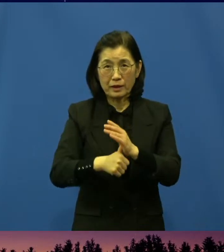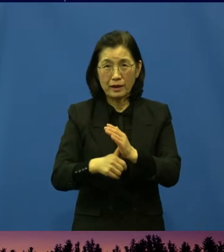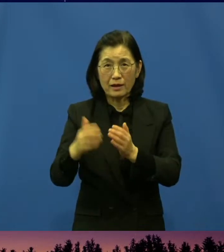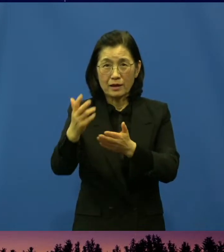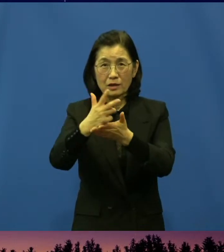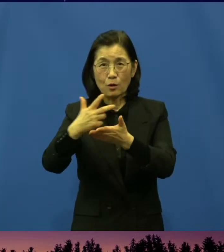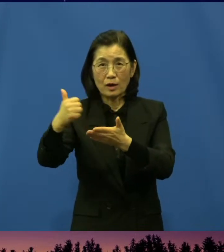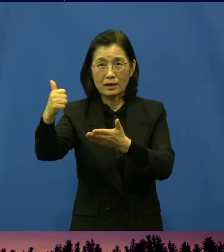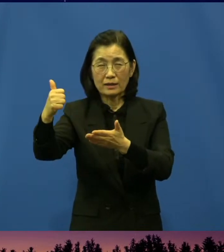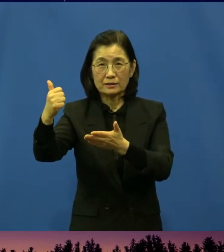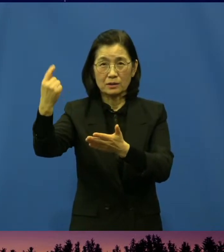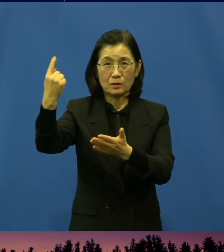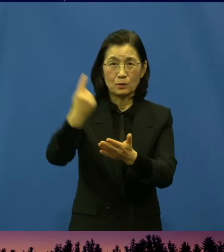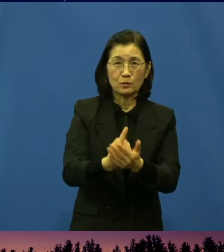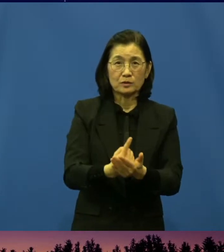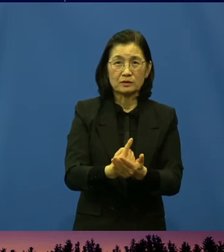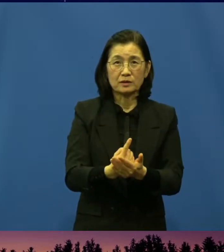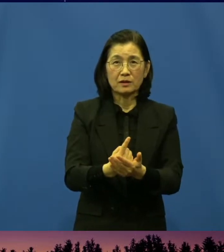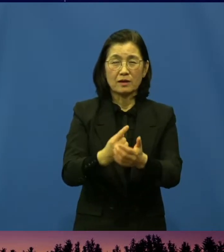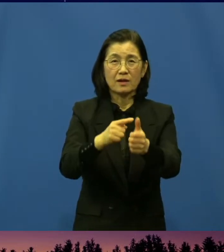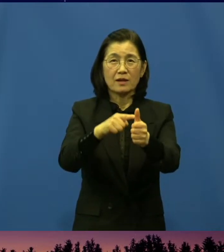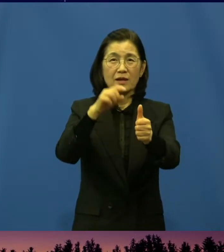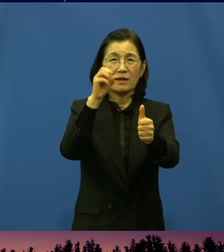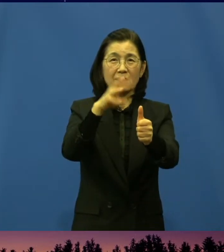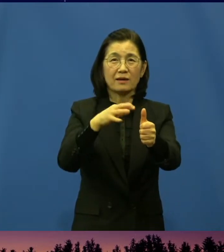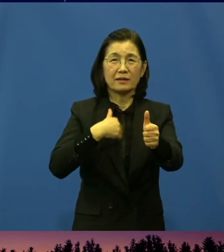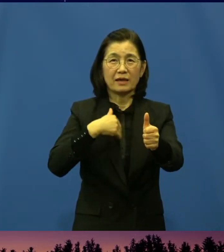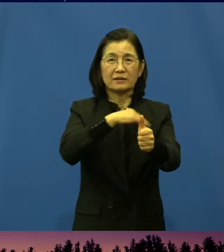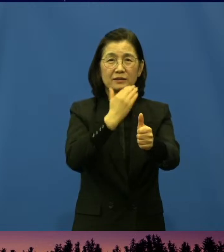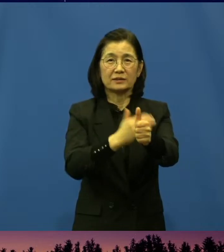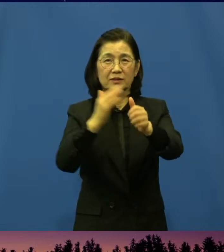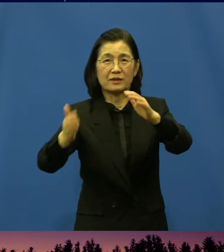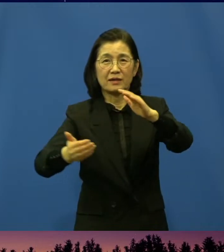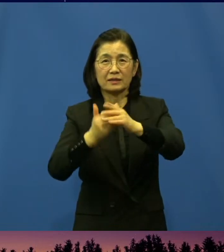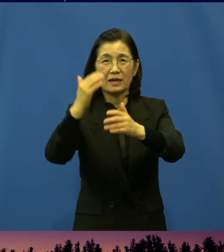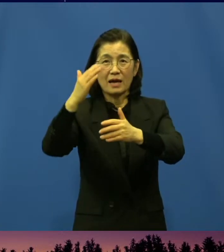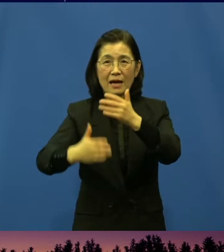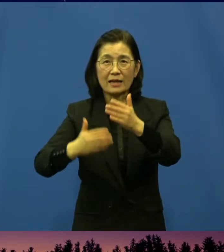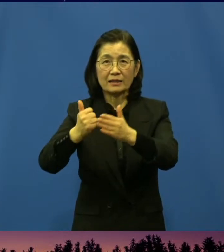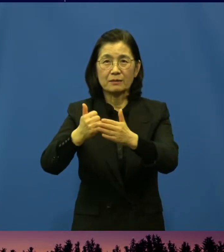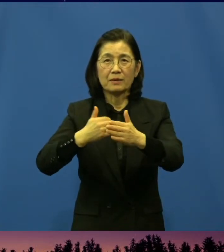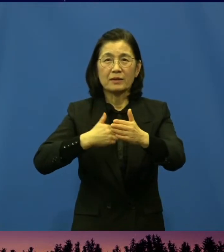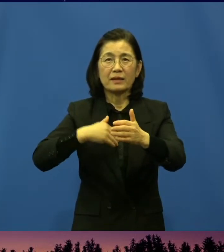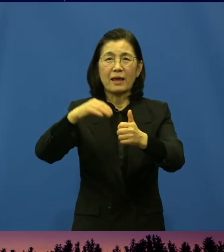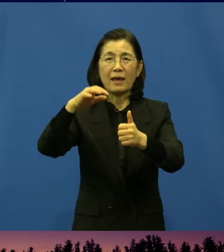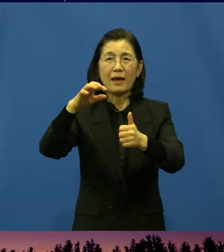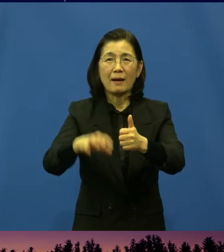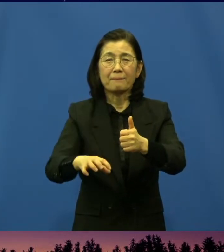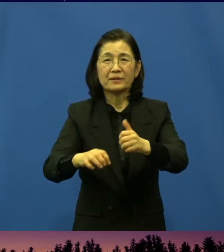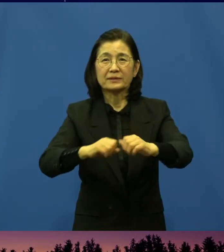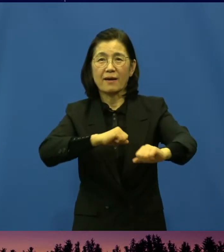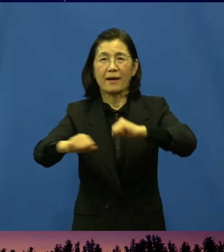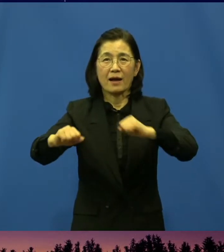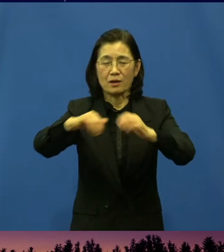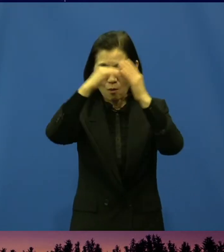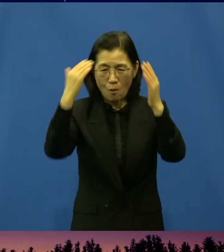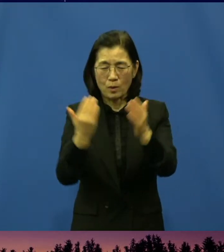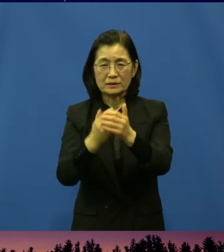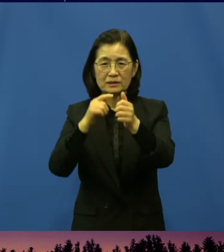여호와께서 아브라함에게 나타나서 그에게 이르시되 나는 전능한 하나님이라. 너는 내 앞에서 행하여 완전하라. 자, 나이가 몇